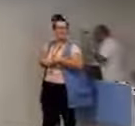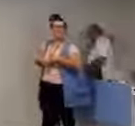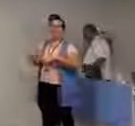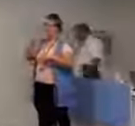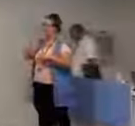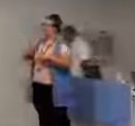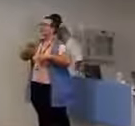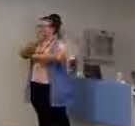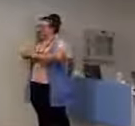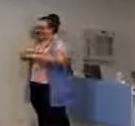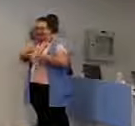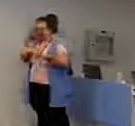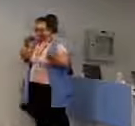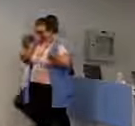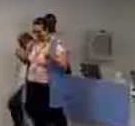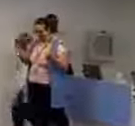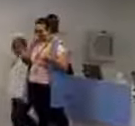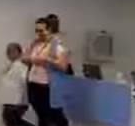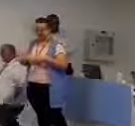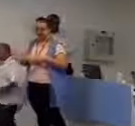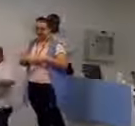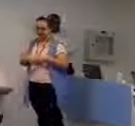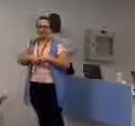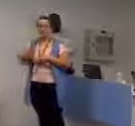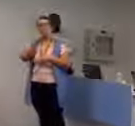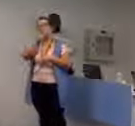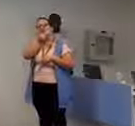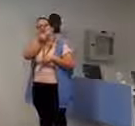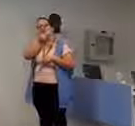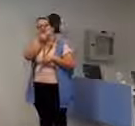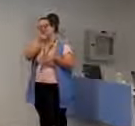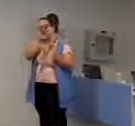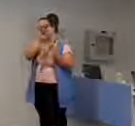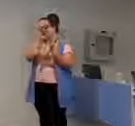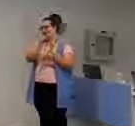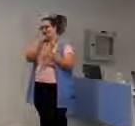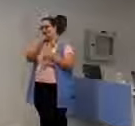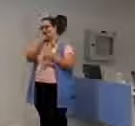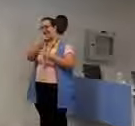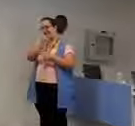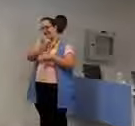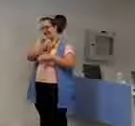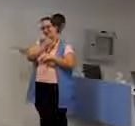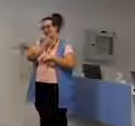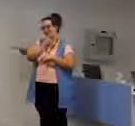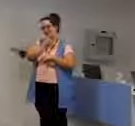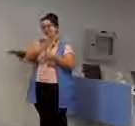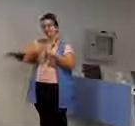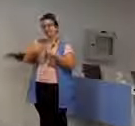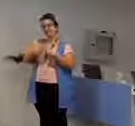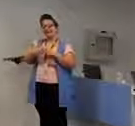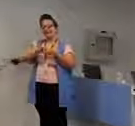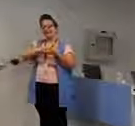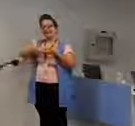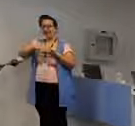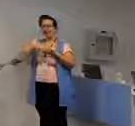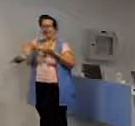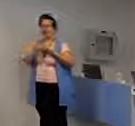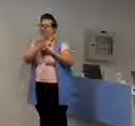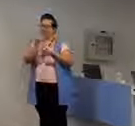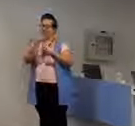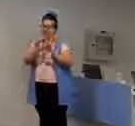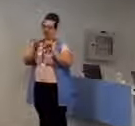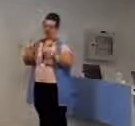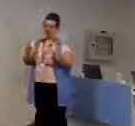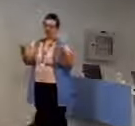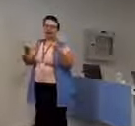Boa tarde, pessoal. Boa tarde. Tudo bem. Desculpa aí a demora aí com de acertar a mão ali com a projeção,